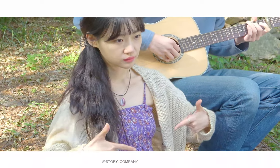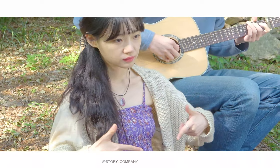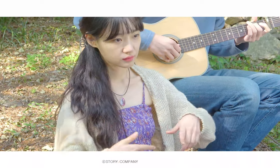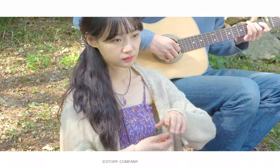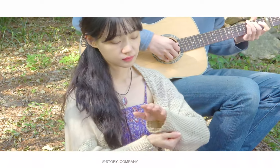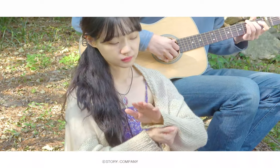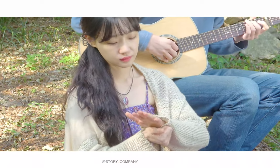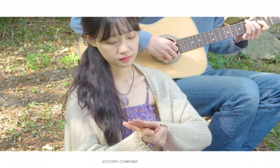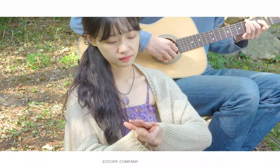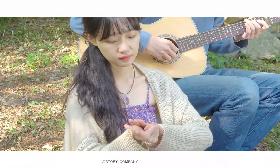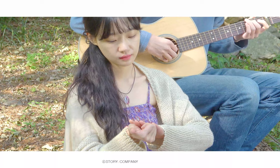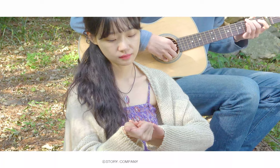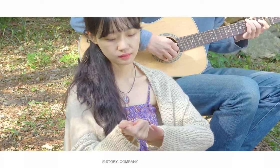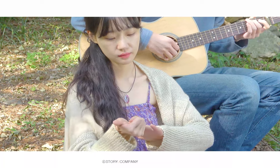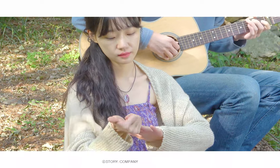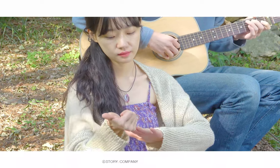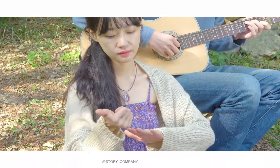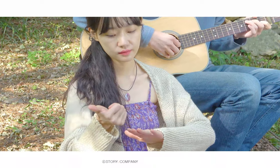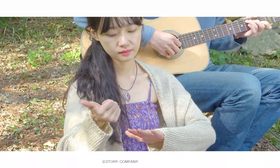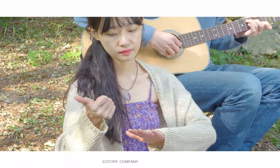희망이었지